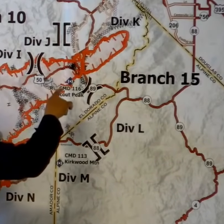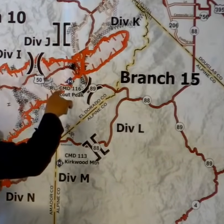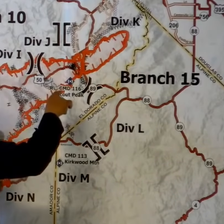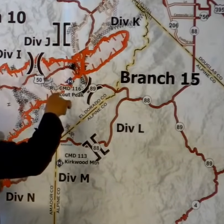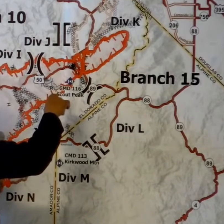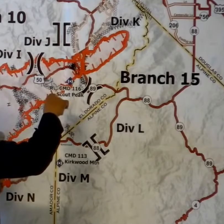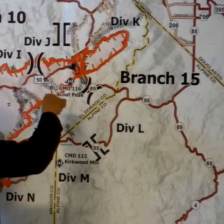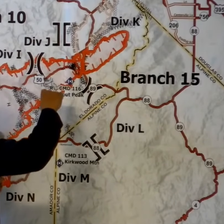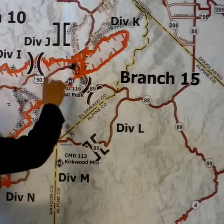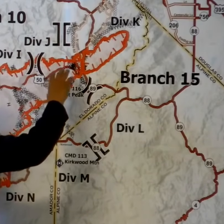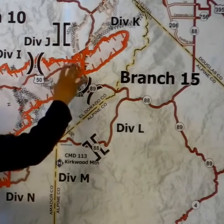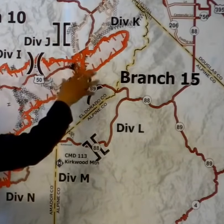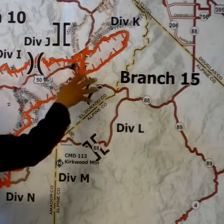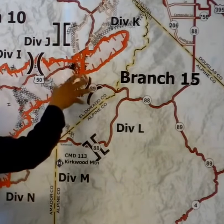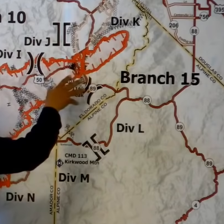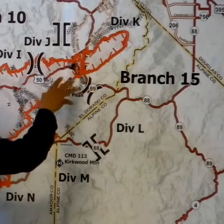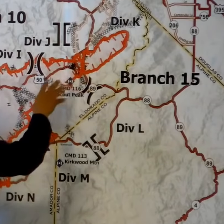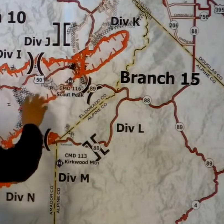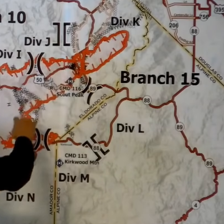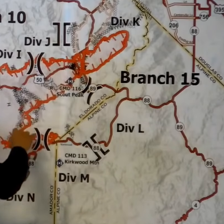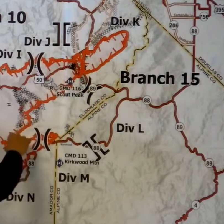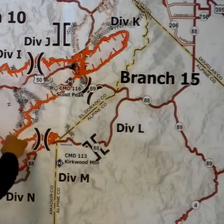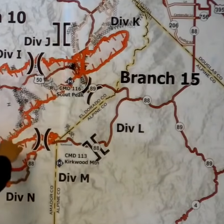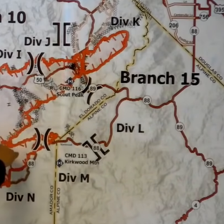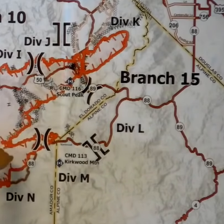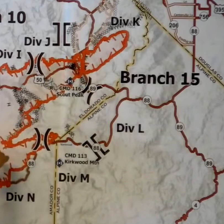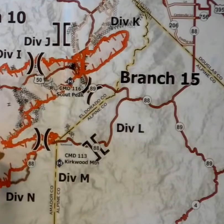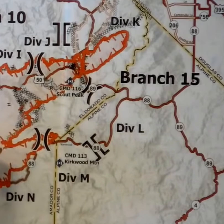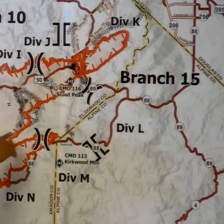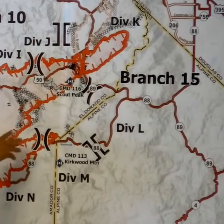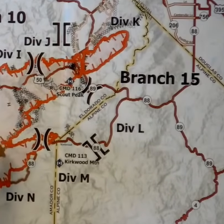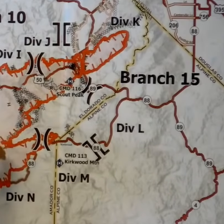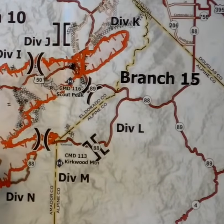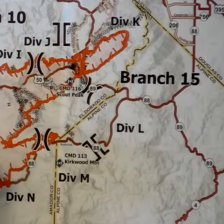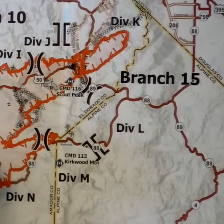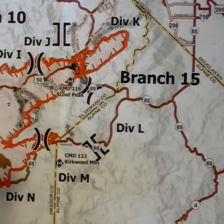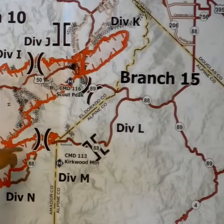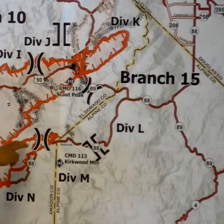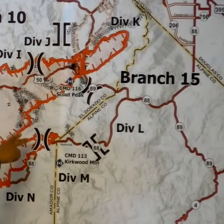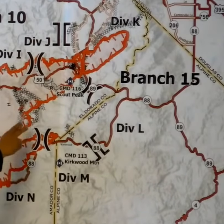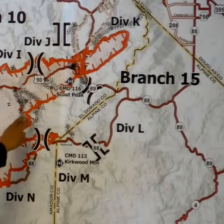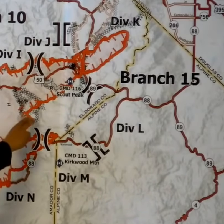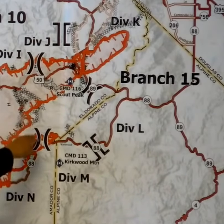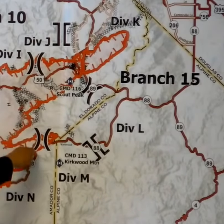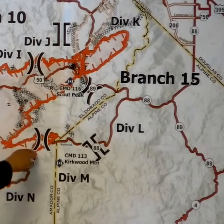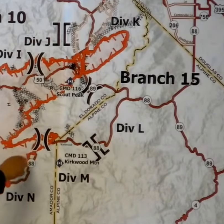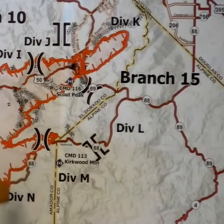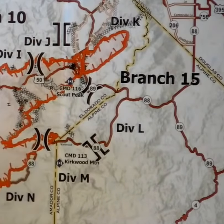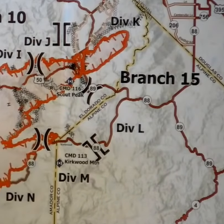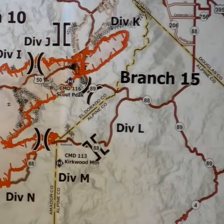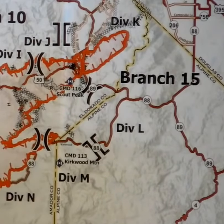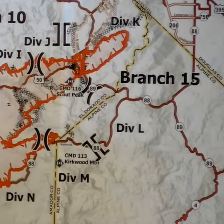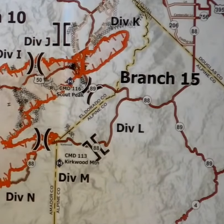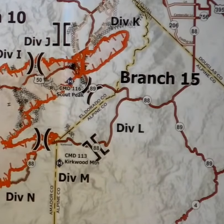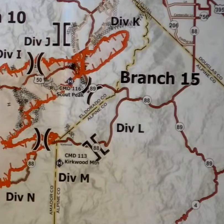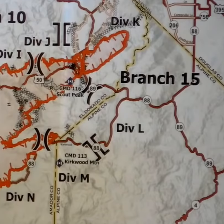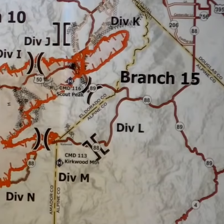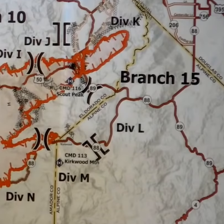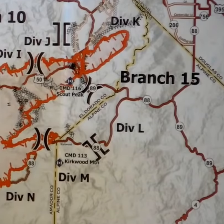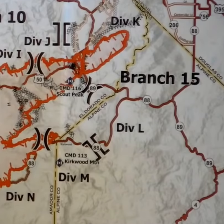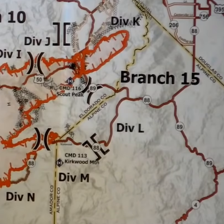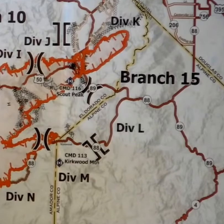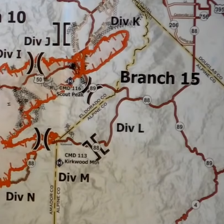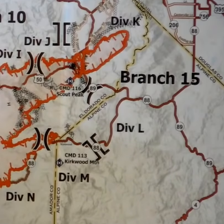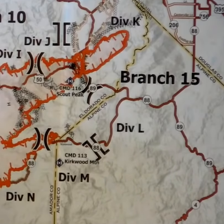que incremente ese fuego. Nos movemos acá hacia la división L, donde se separa la rama. Y lo que